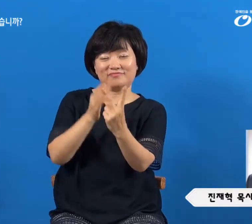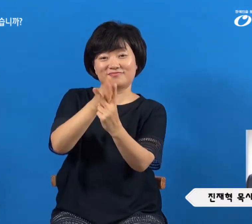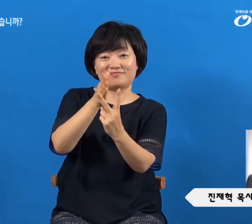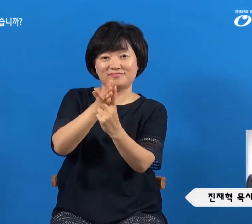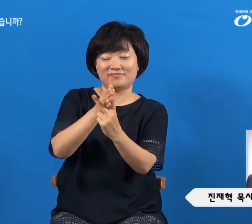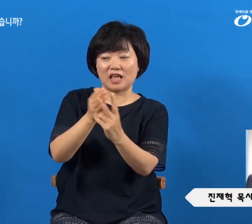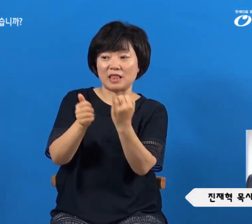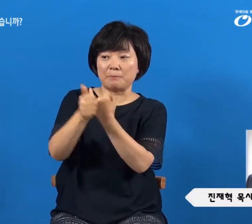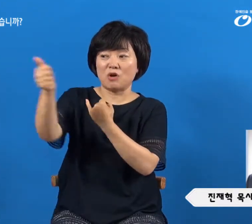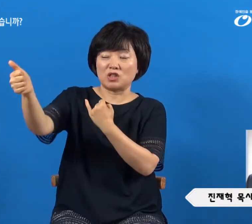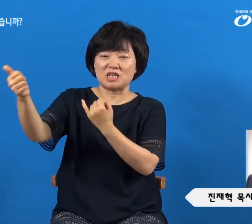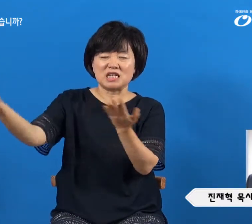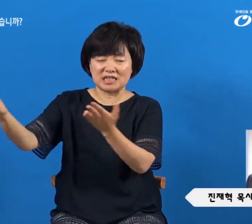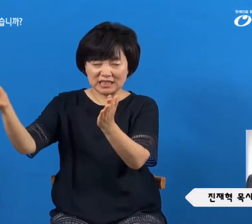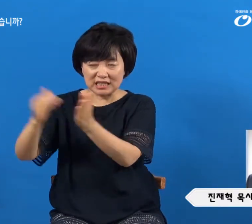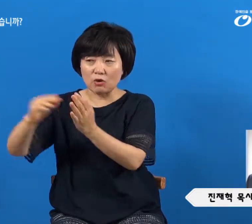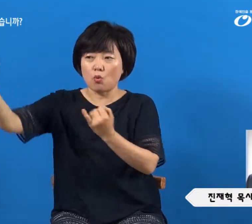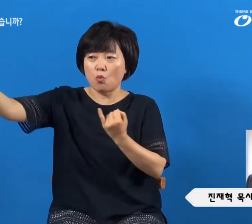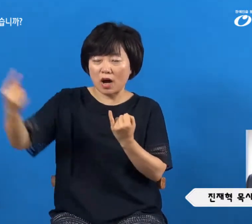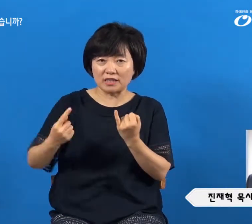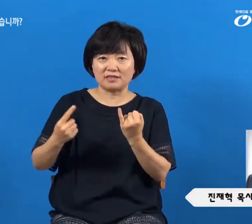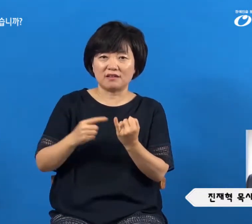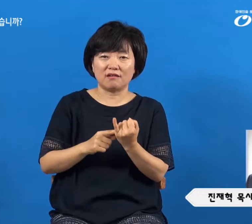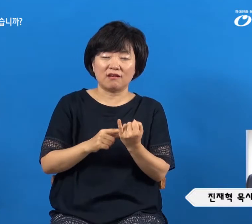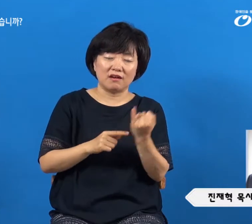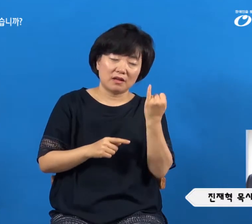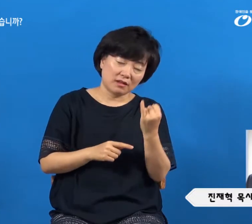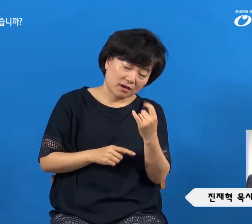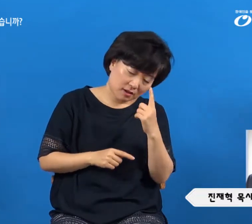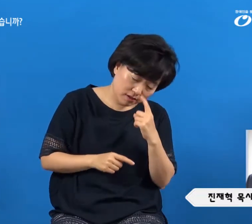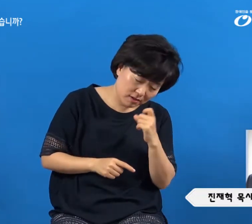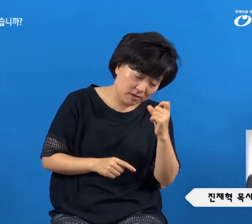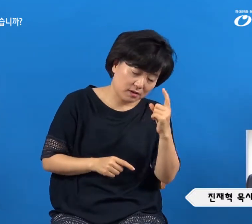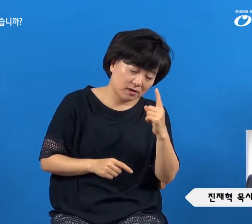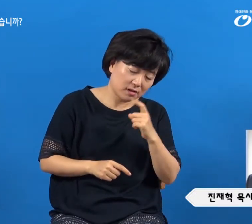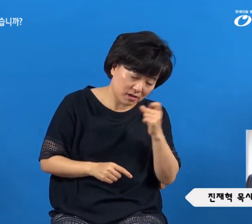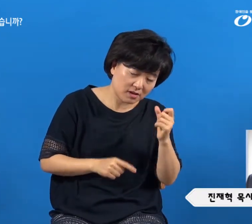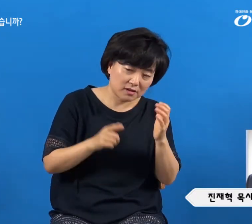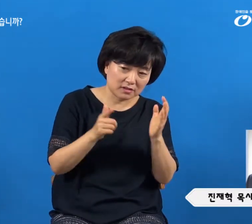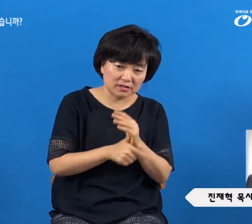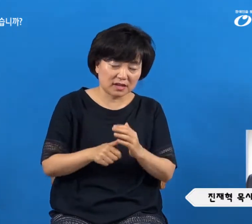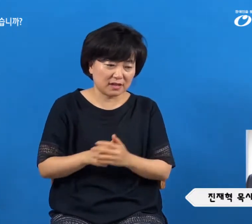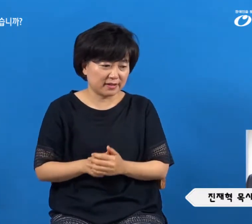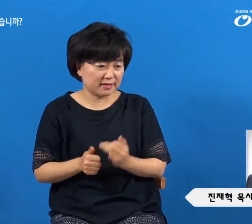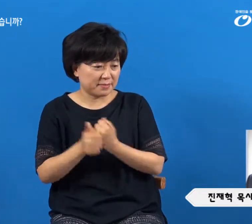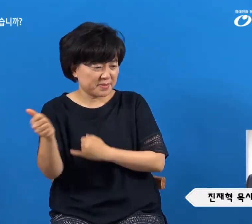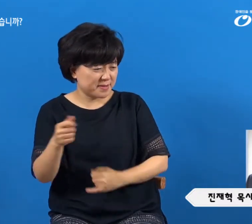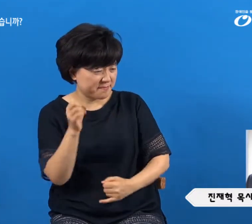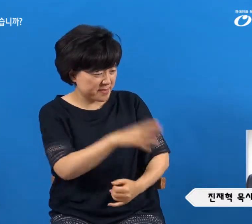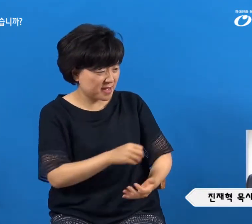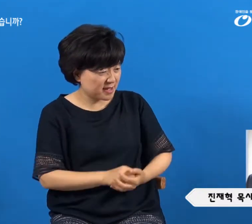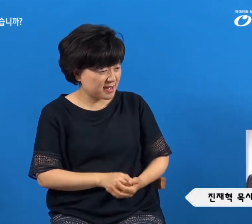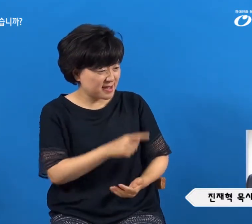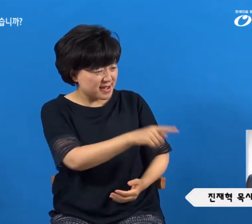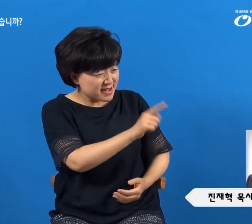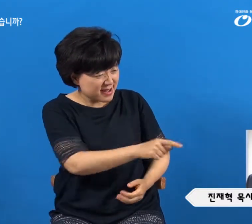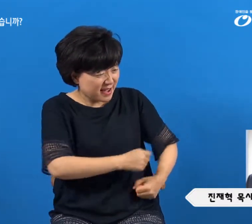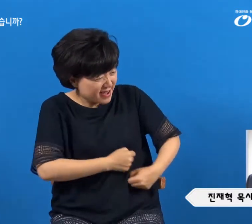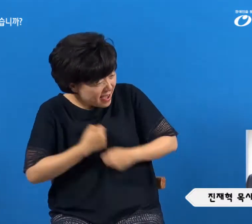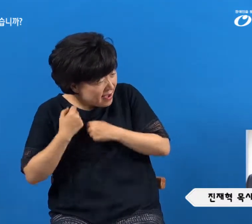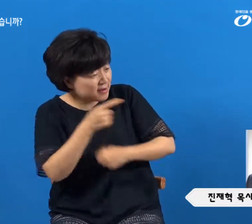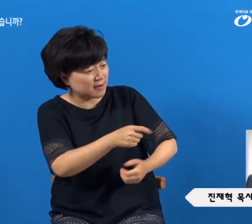졸고 있습니다. 아니 남편이 오는데 밥도 안 해놓고 하루 종일 집에서 뭐하냐고